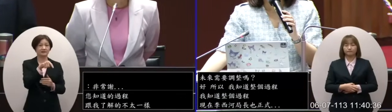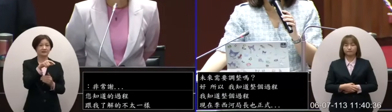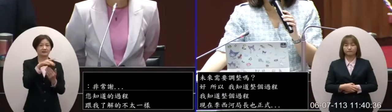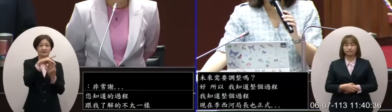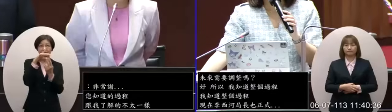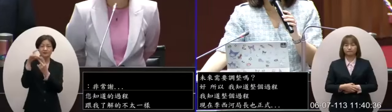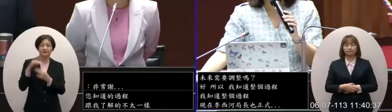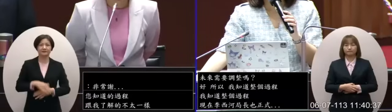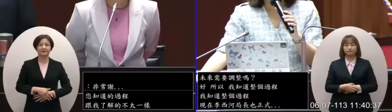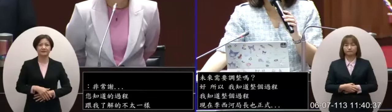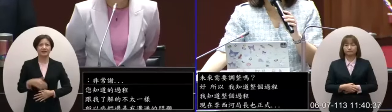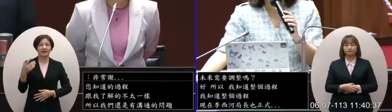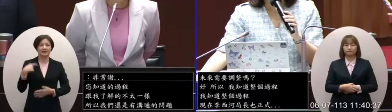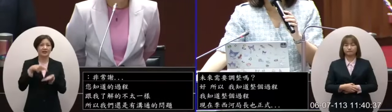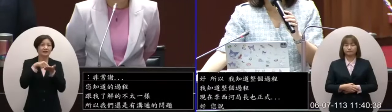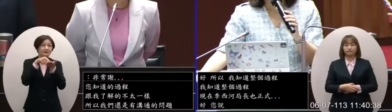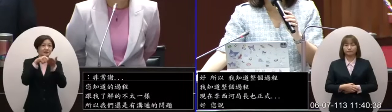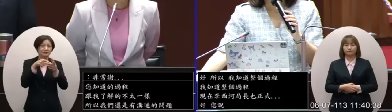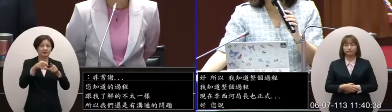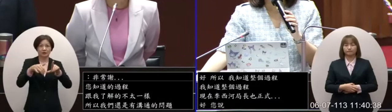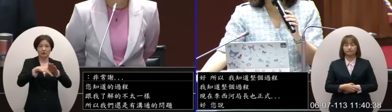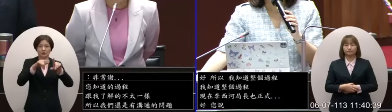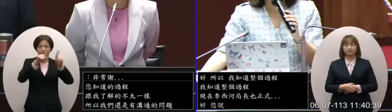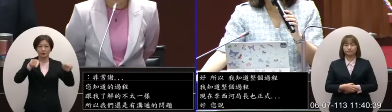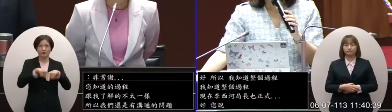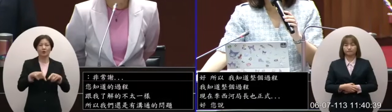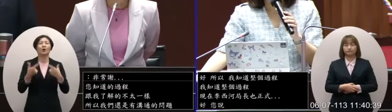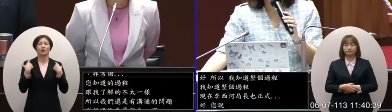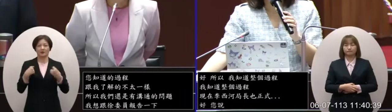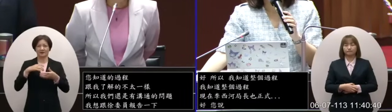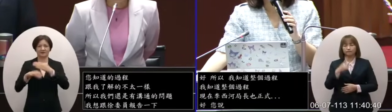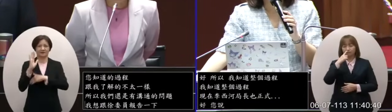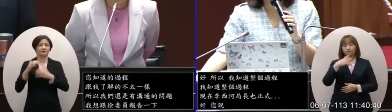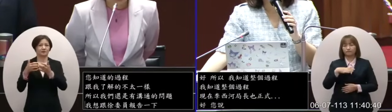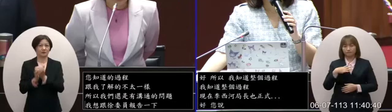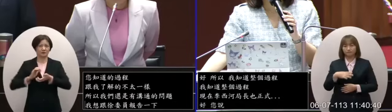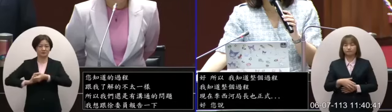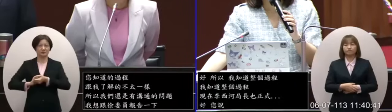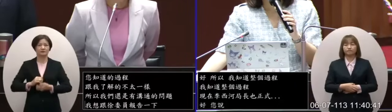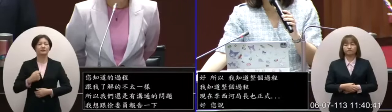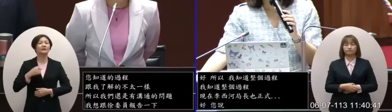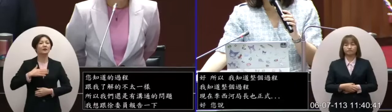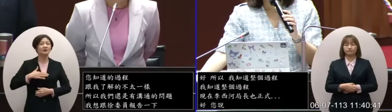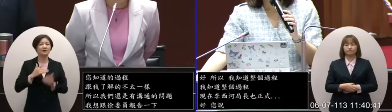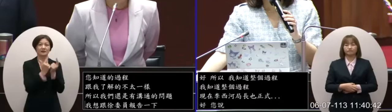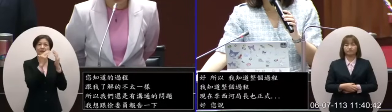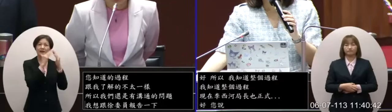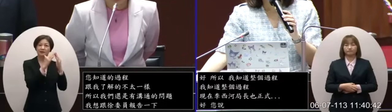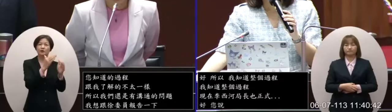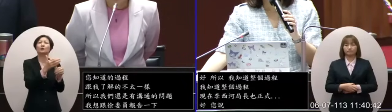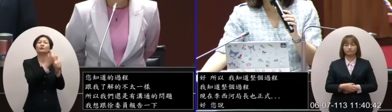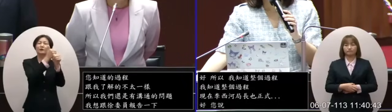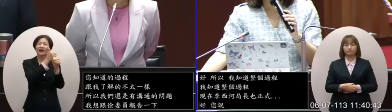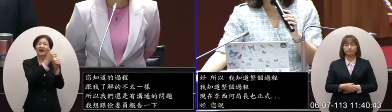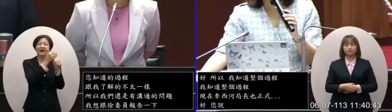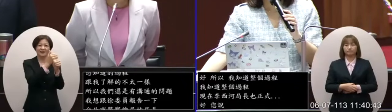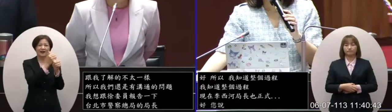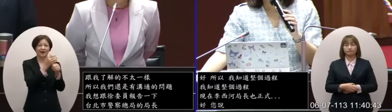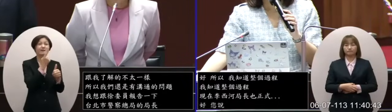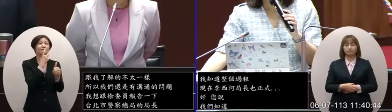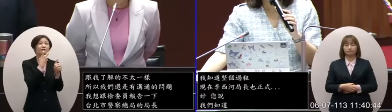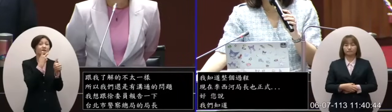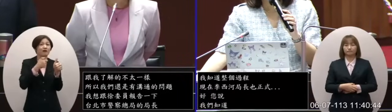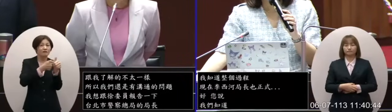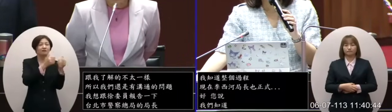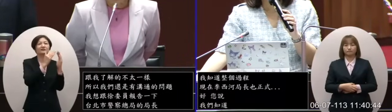分呢，原来在签呈公文的时候，就是由内政部来决定。 我们知道， 但是我们知道台北市是首善之区，所以呢，